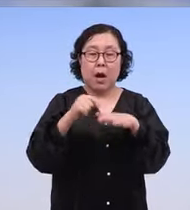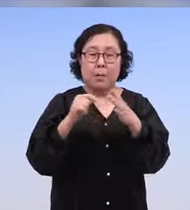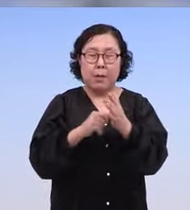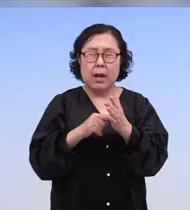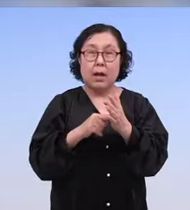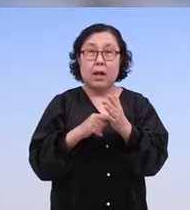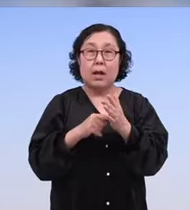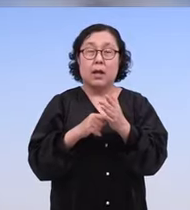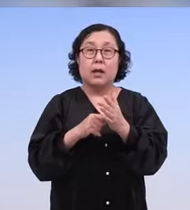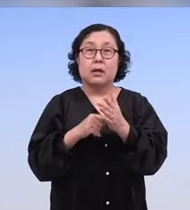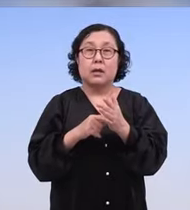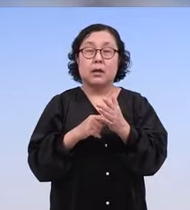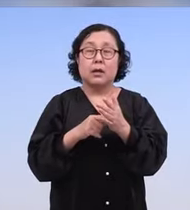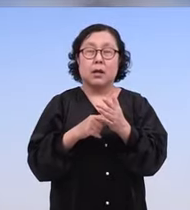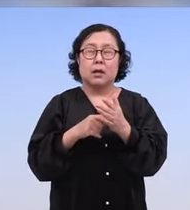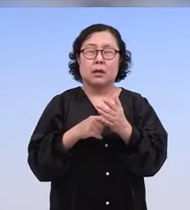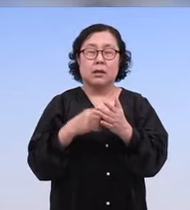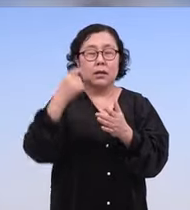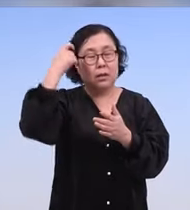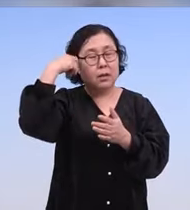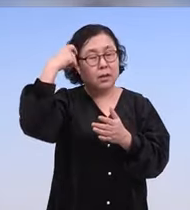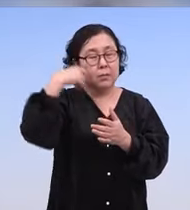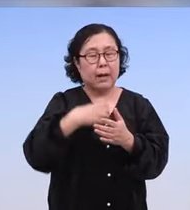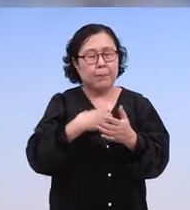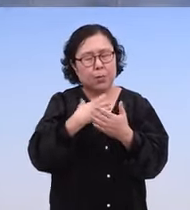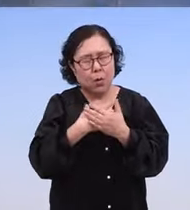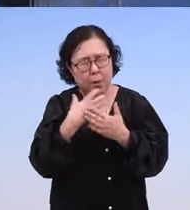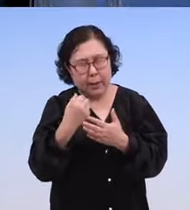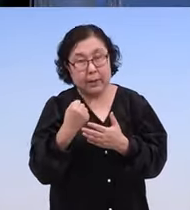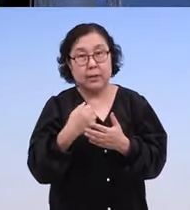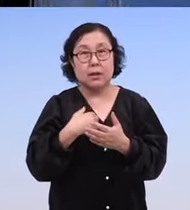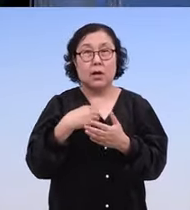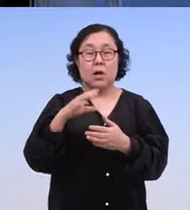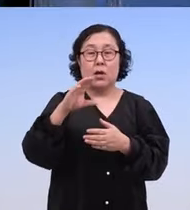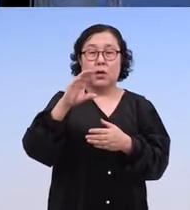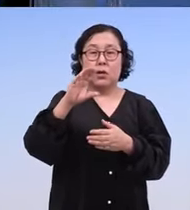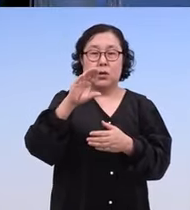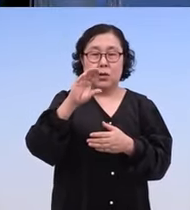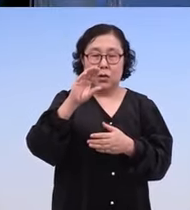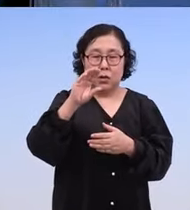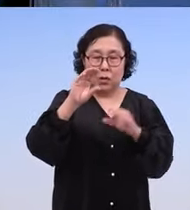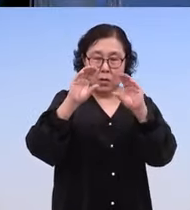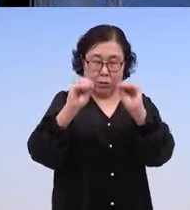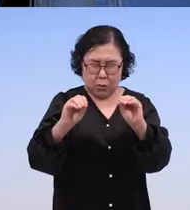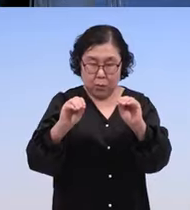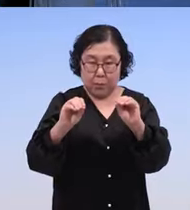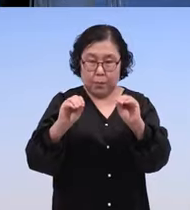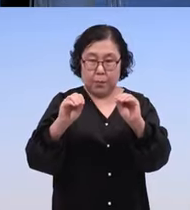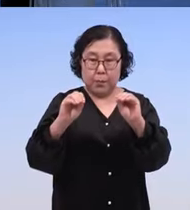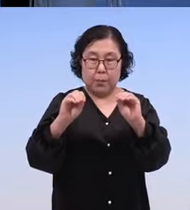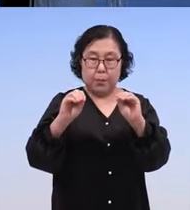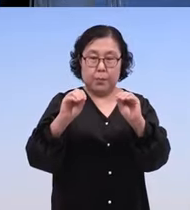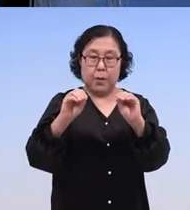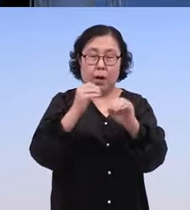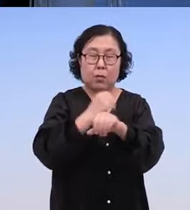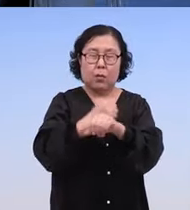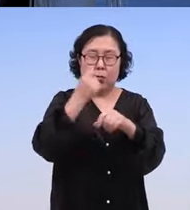마음을 녹여가지고 이제 그 부분을 책에서 이 부분을 이렇게 표현합니다. 스톱 버튼, 눈물이 핑,